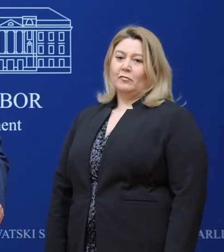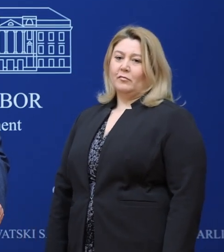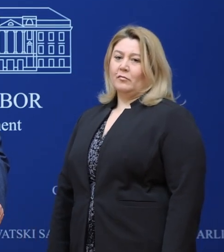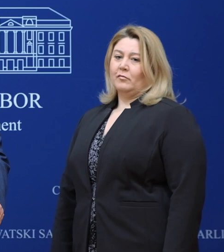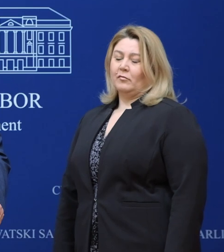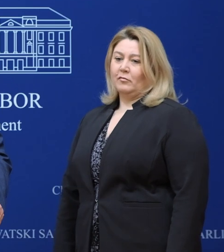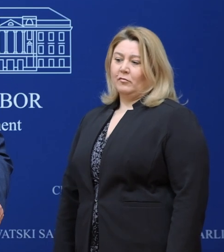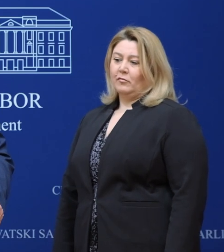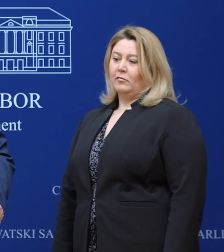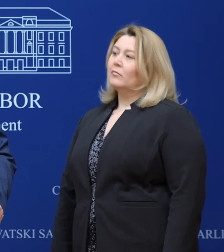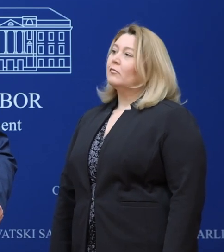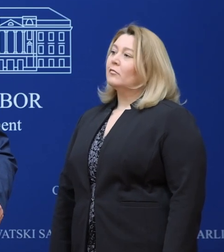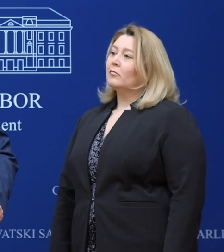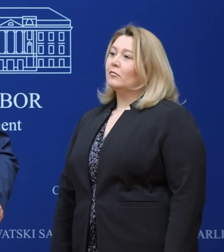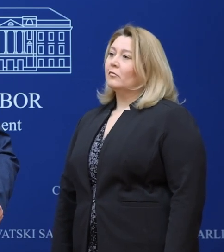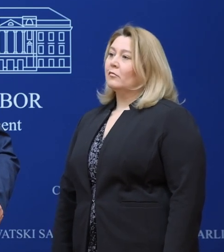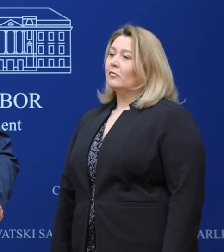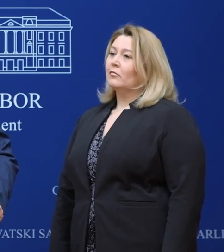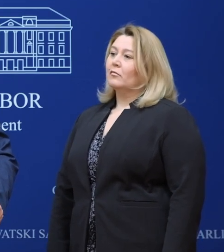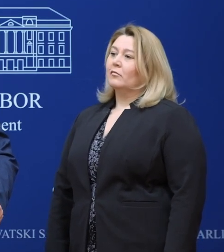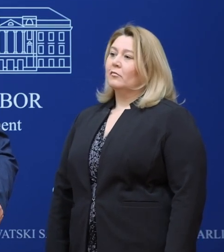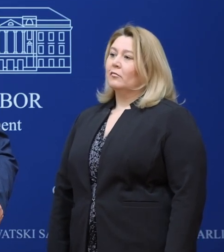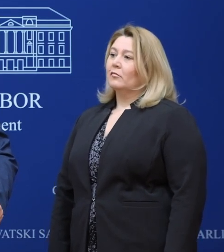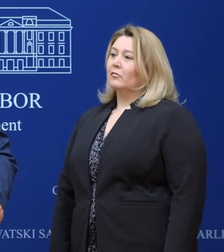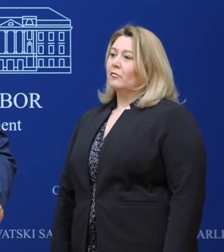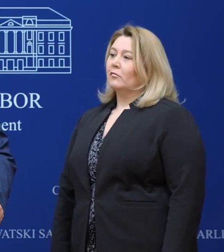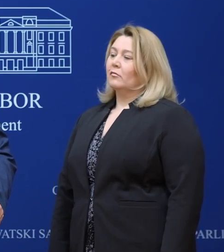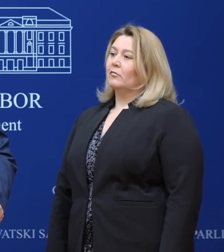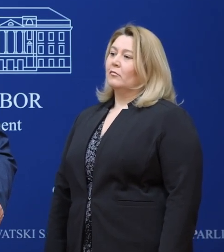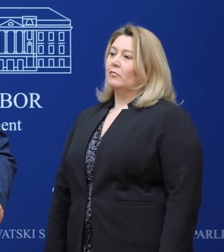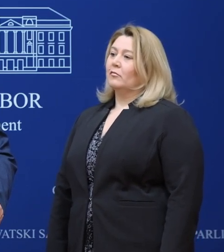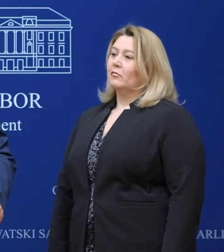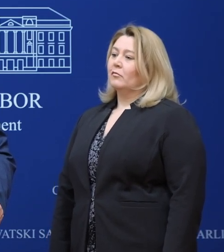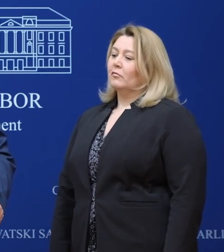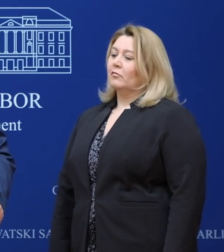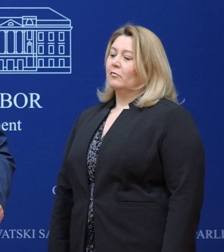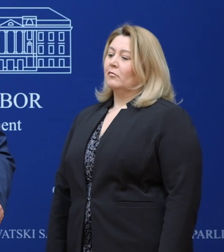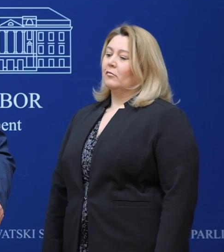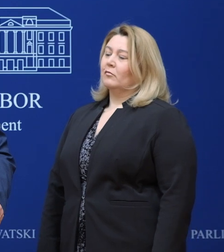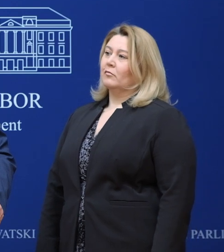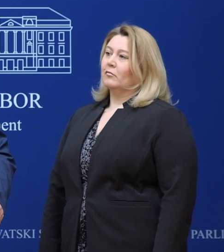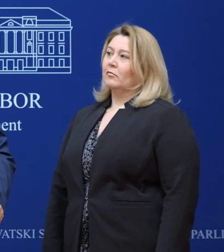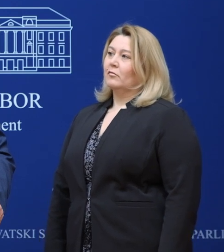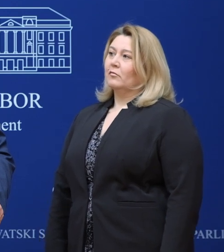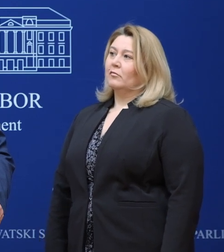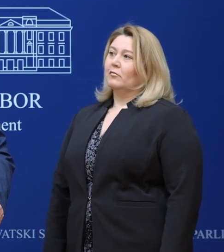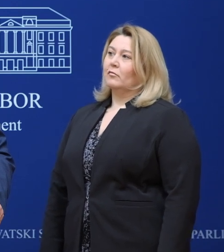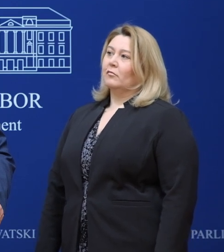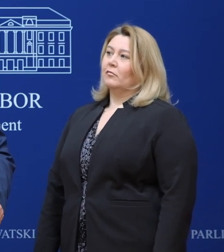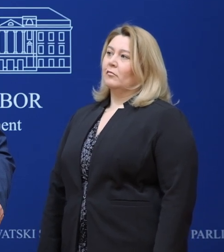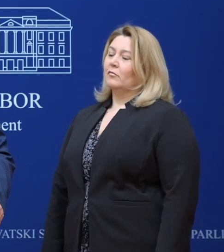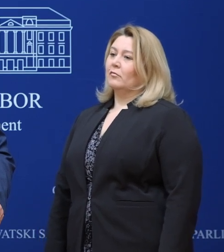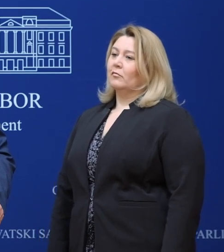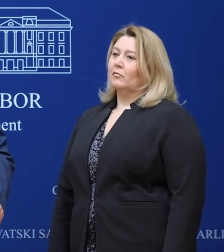zemlje. To su pitanja u kojim ja volio da smo razgovarali umjesto uvreda, osobnih